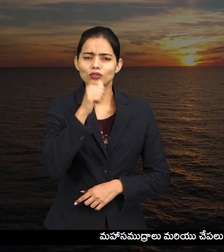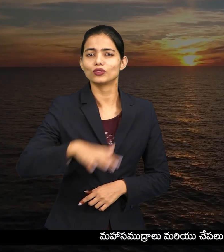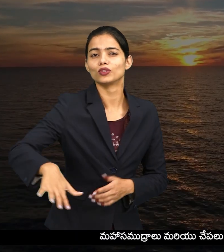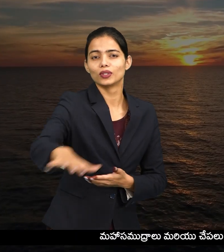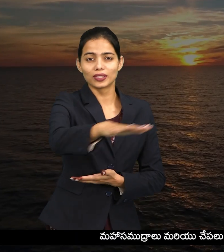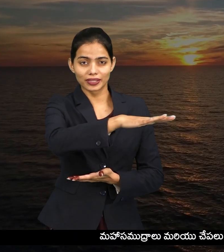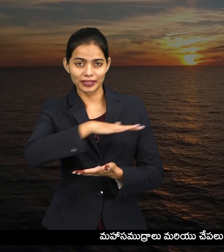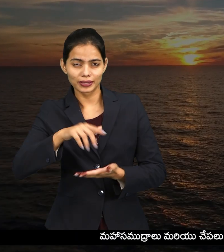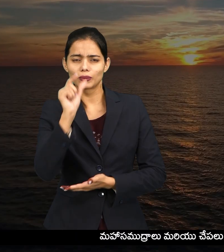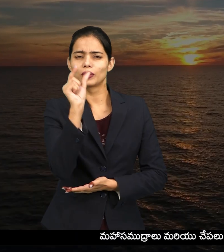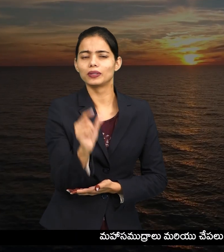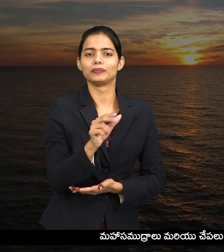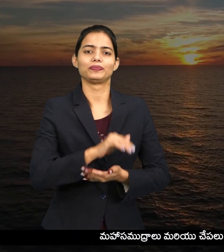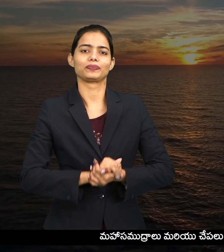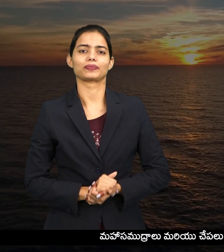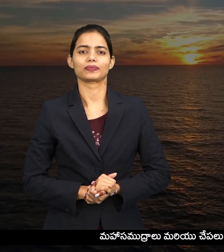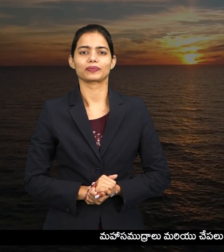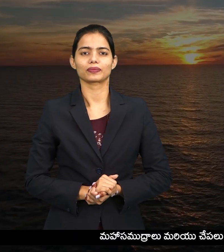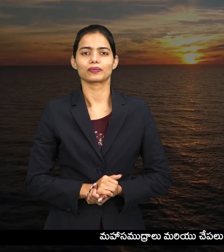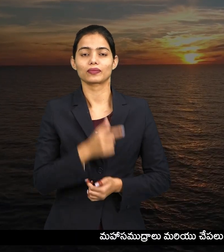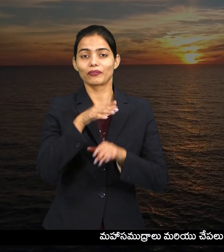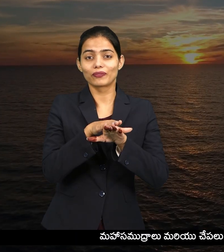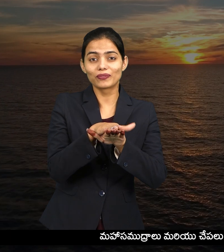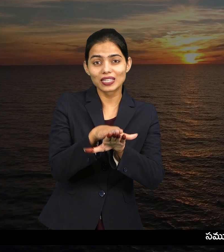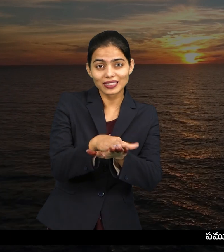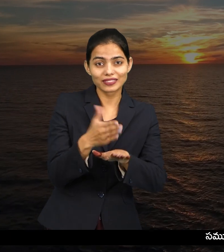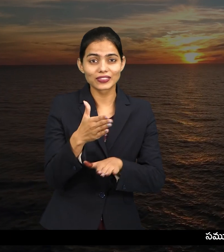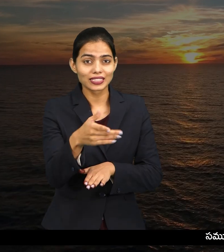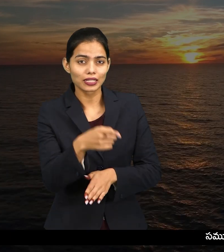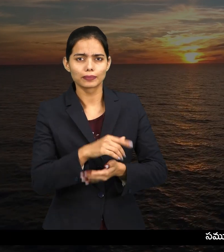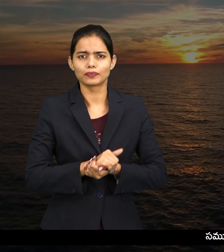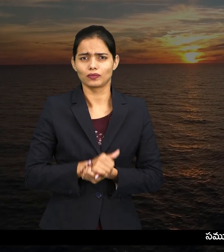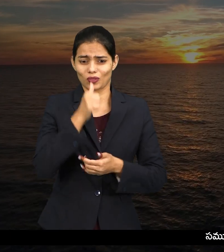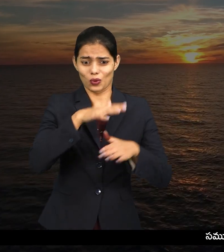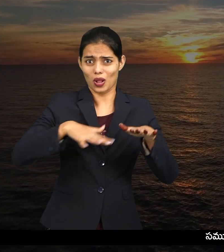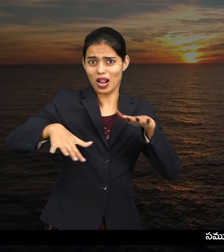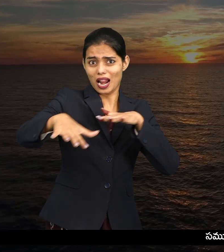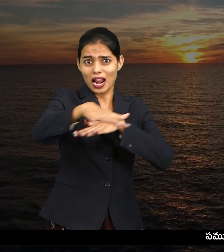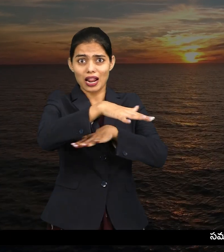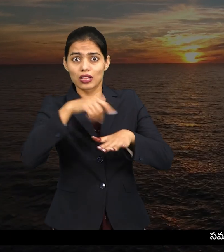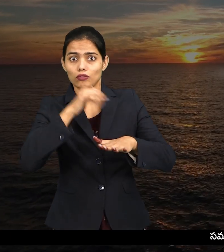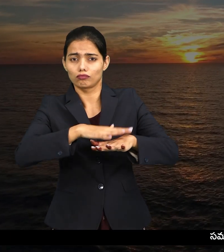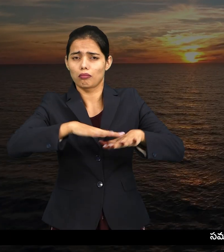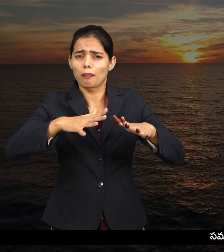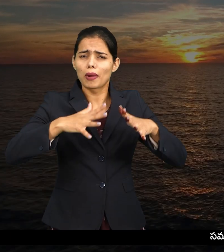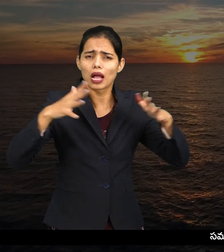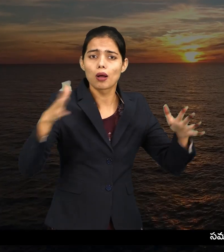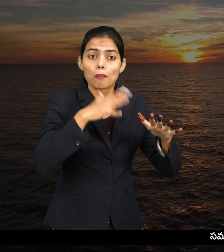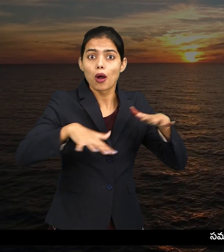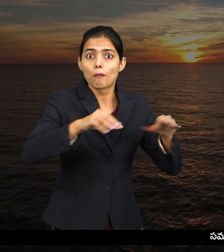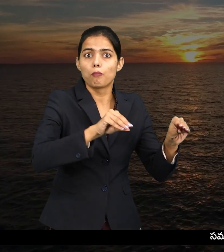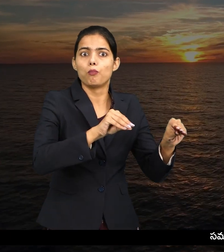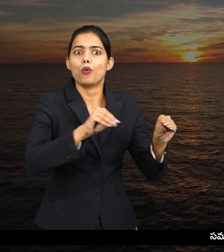మహాసముద్రాలు మరియు చేపలు పట్టడం గురించి క్లుప్తంగా తెలుసుకుందాం. సముద్ర ఉపశమనం, సముద్ర